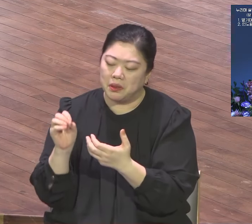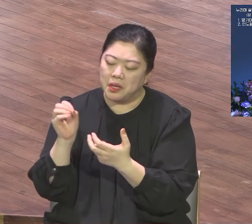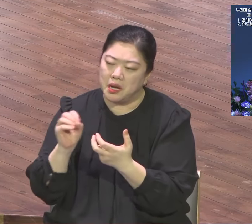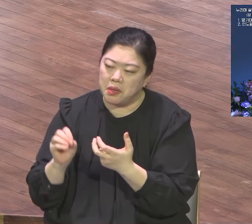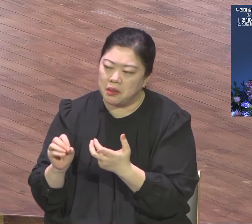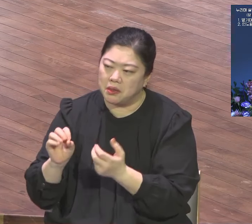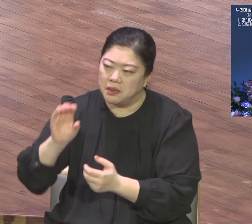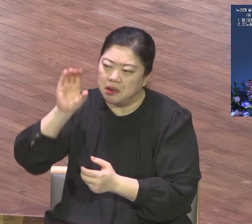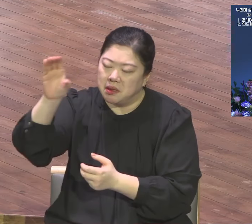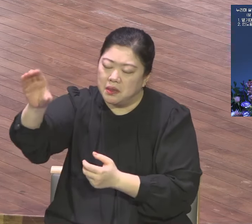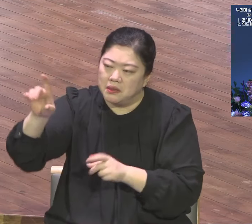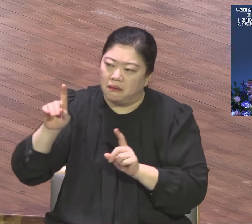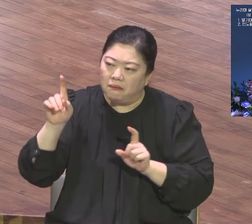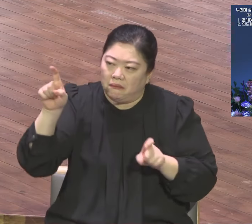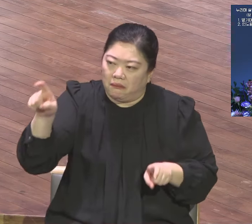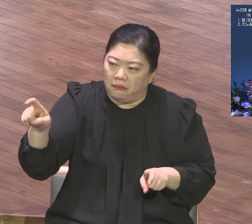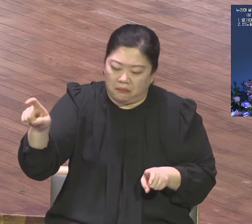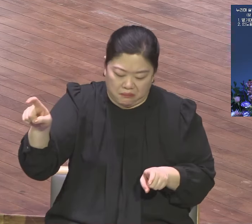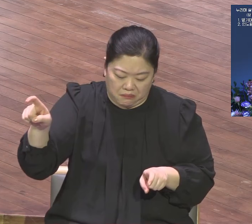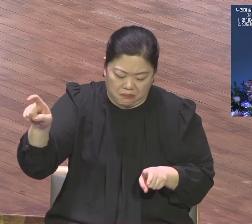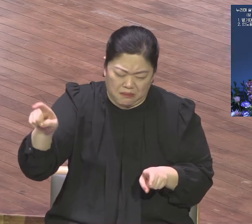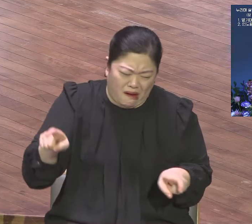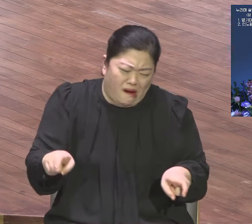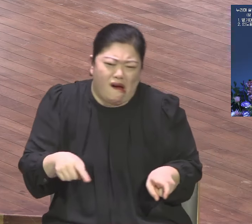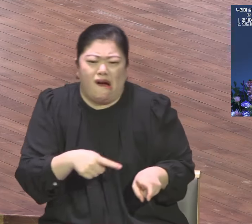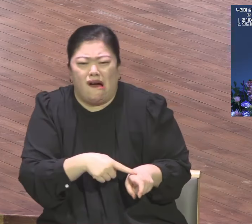멀쩡한 내가 던져버렸다니까 내 인생을.